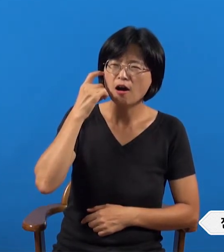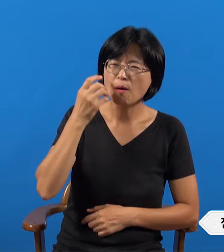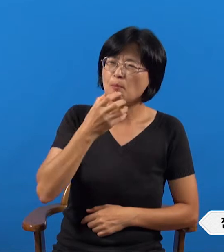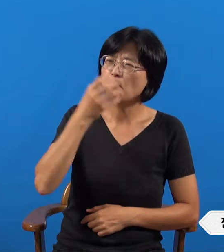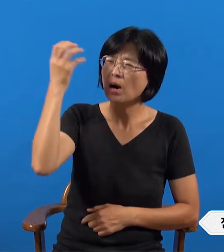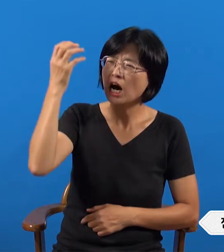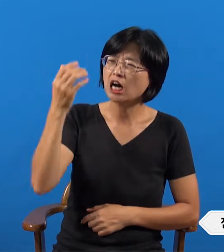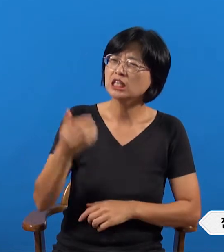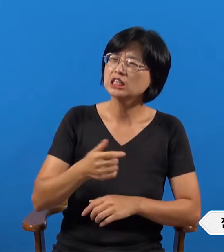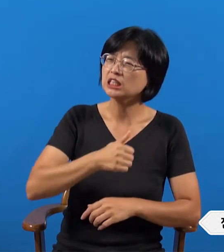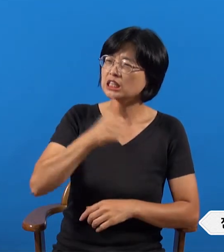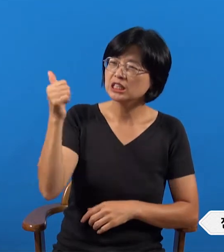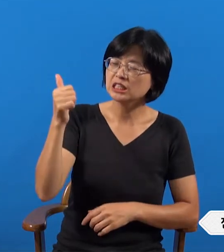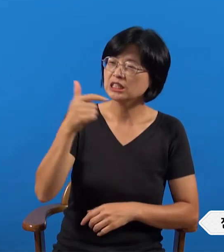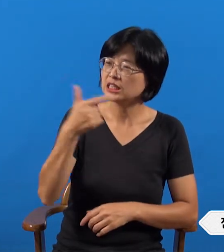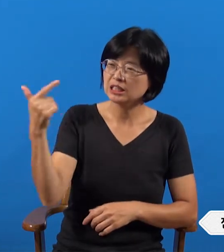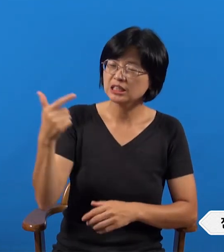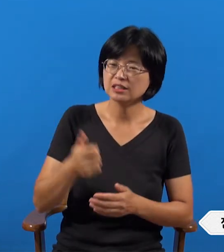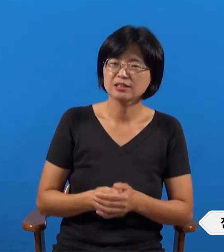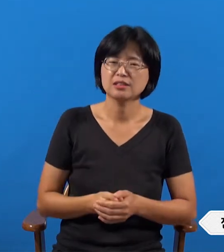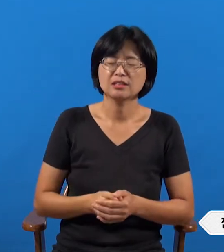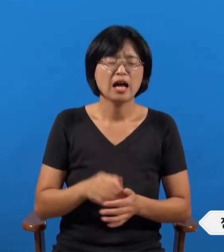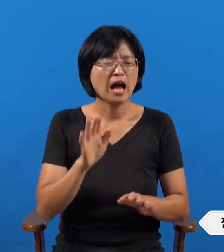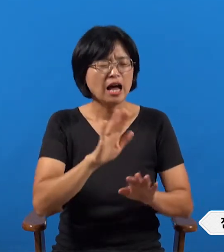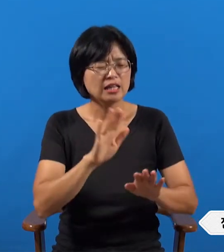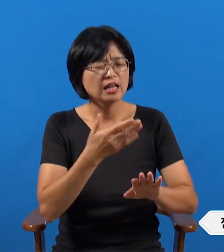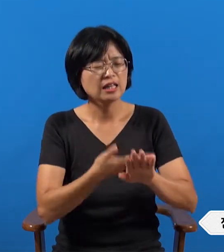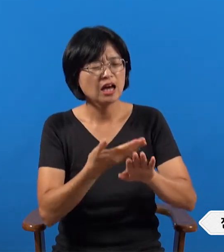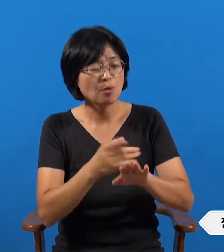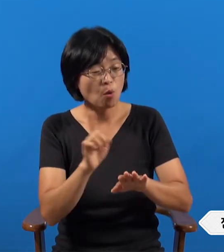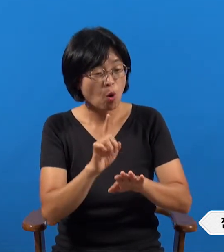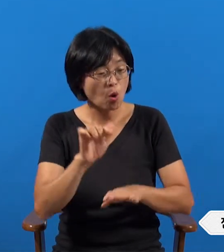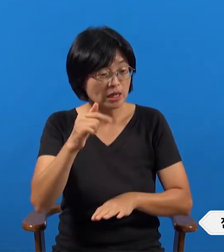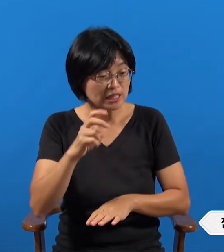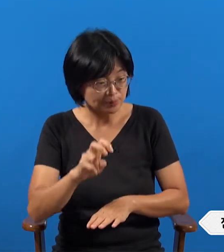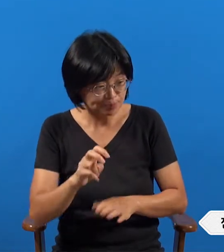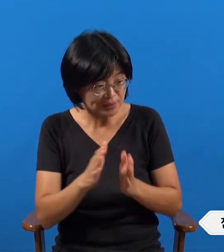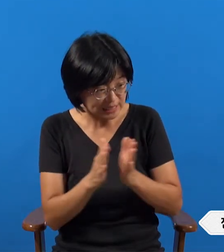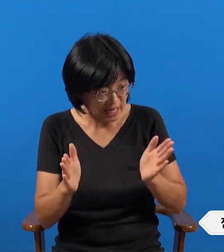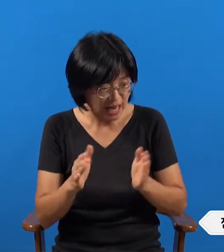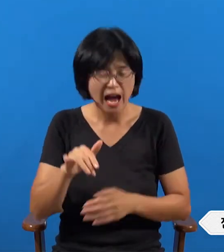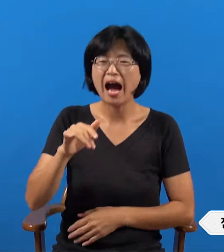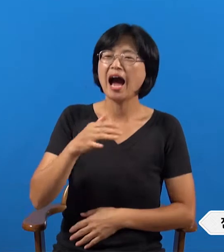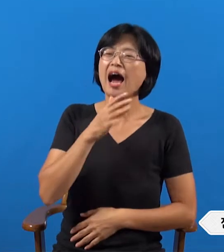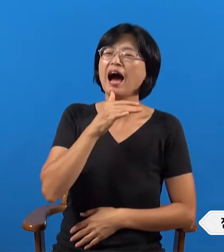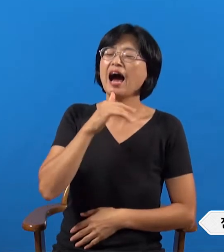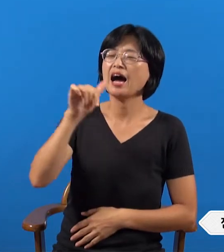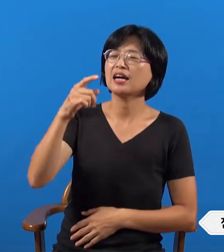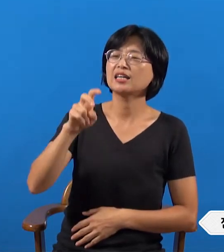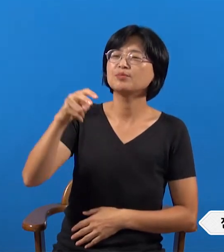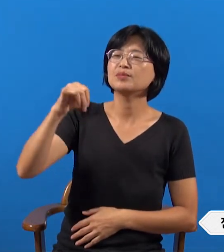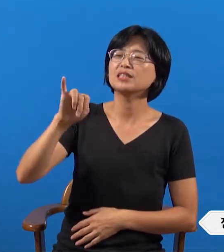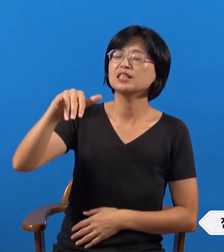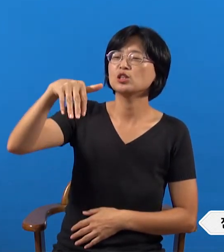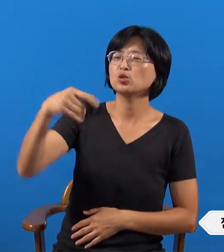그게 아니고 금자 있잖아. 금자로 시작하는 거. 아, 금시초문?